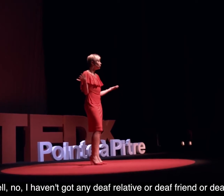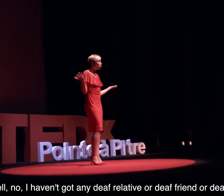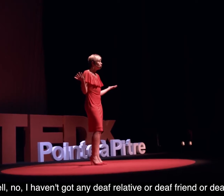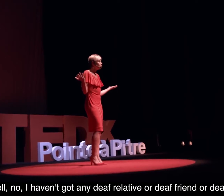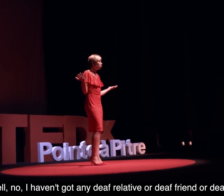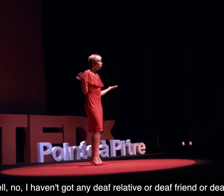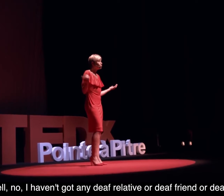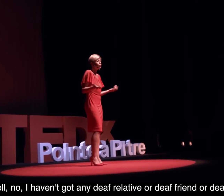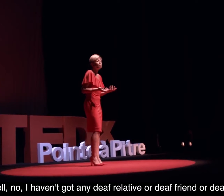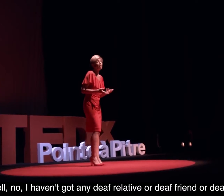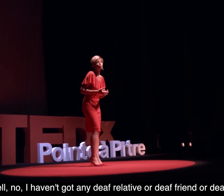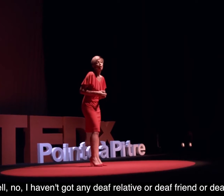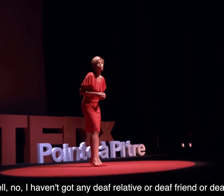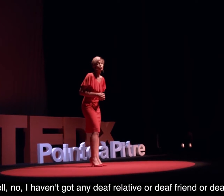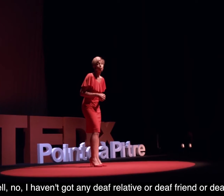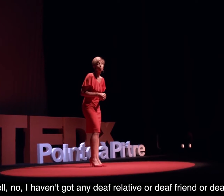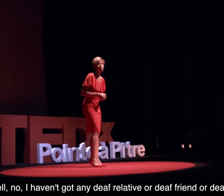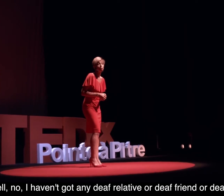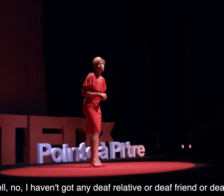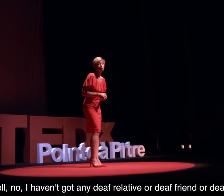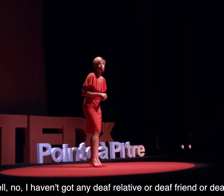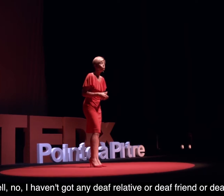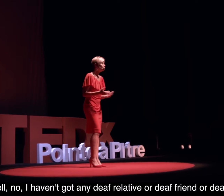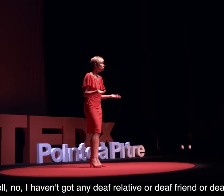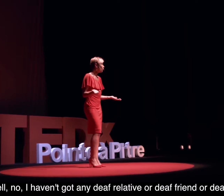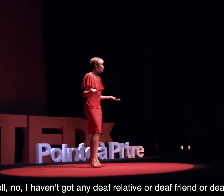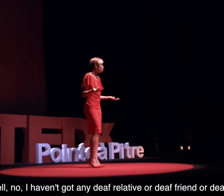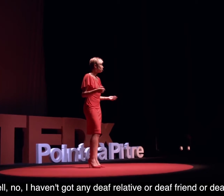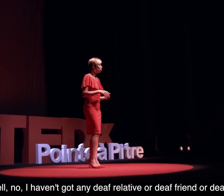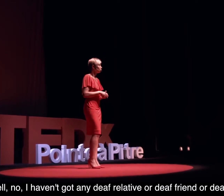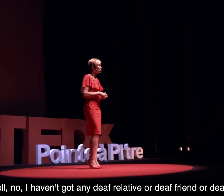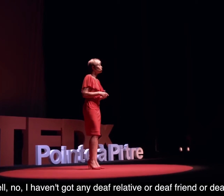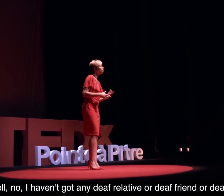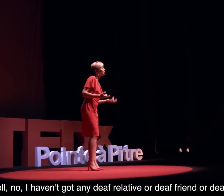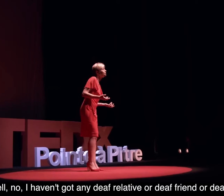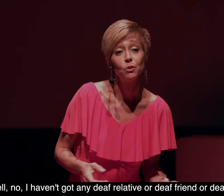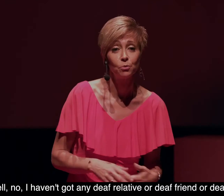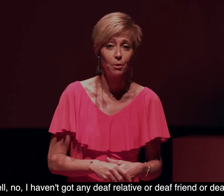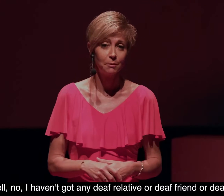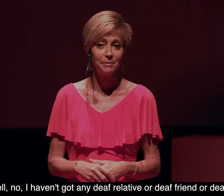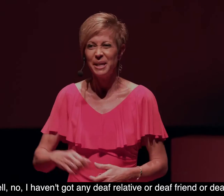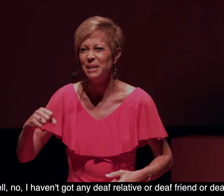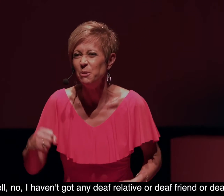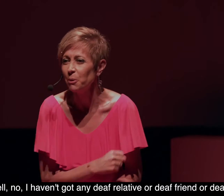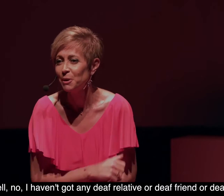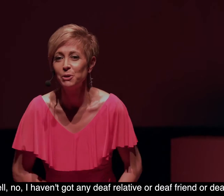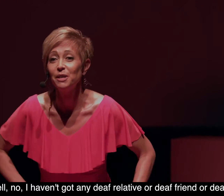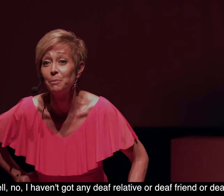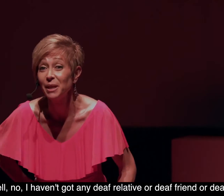Non, je n'ai pas de parents sourds. Non, je n'avais pas d'amis sourds. Et non, je n'avais pas